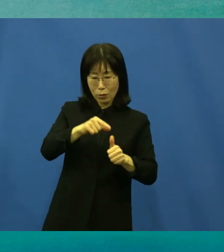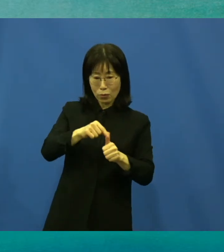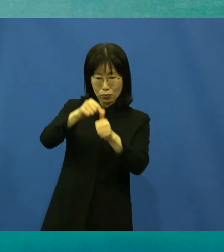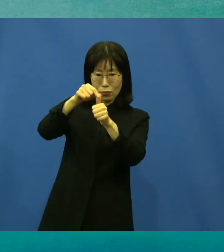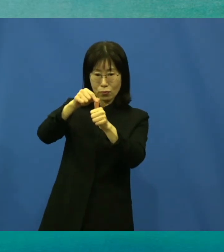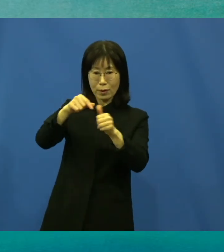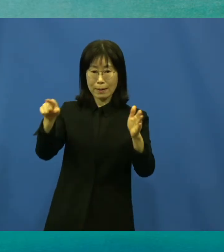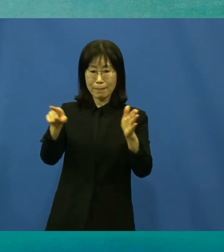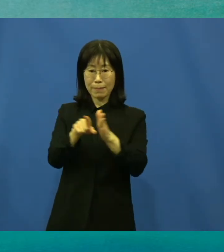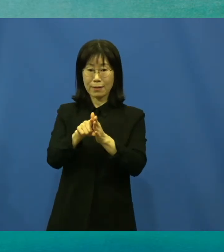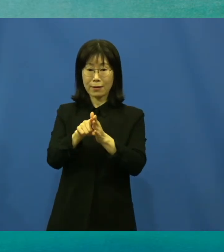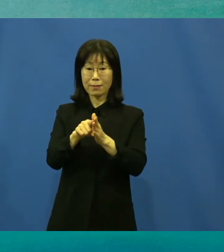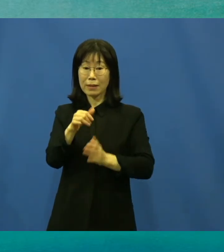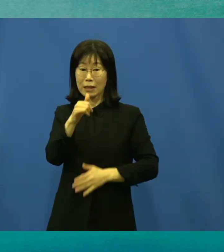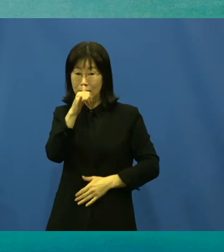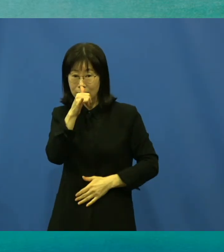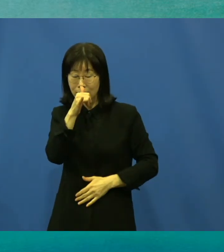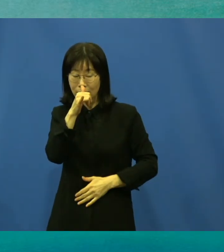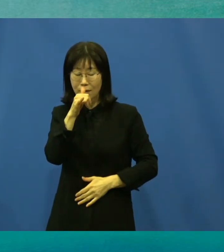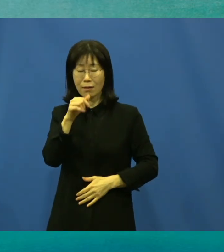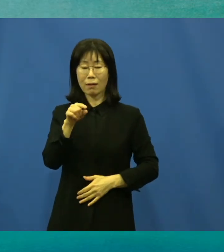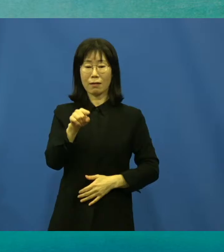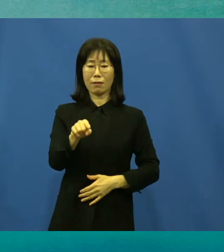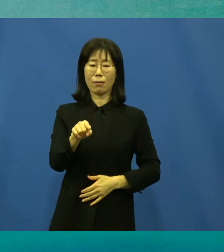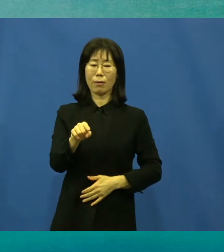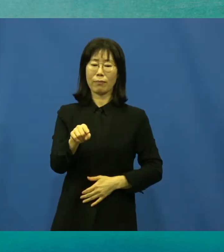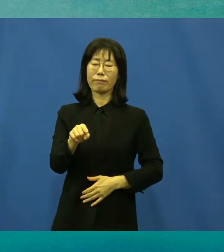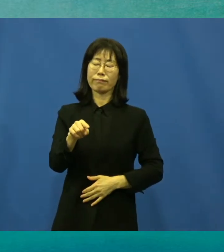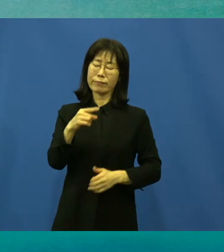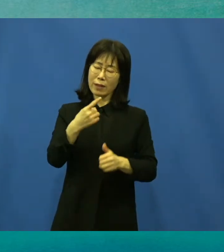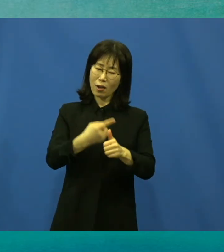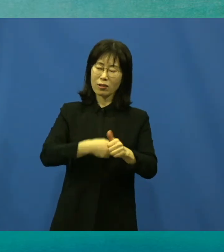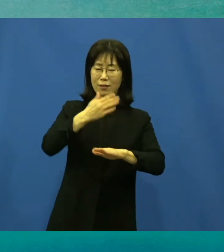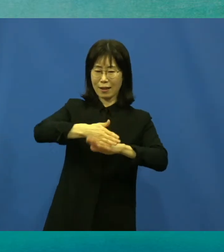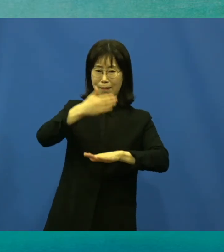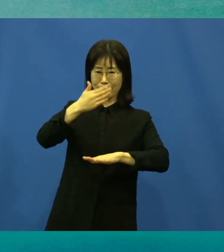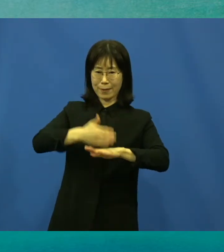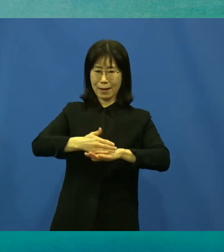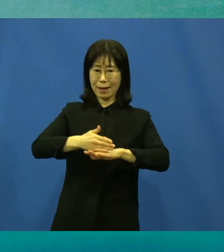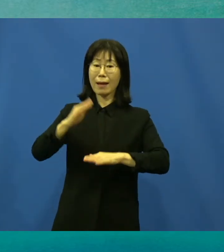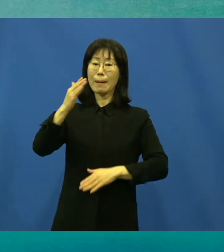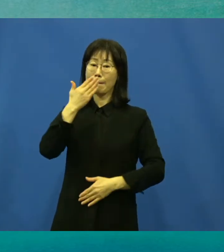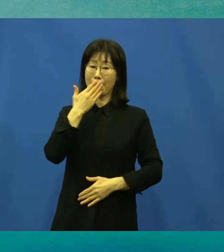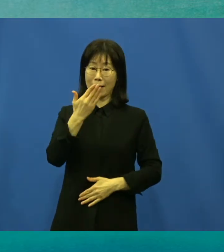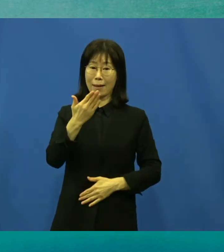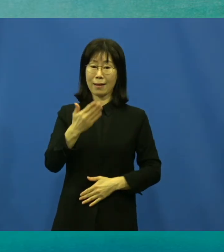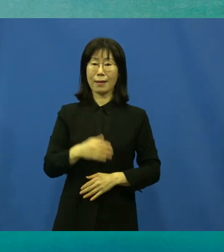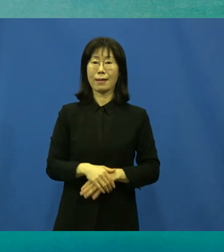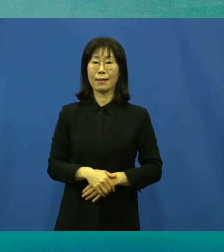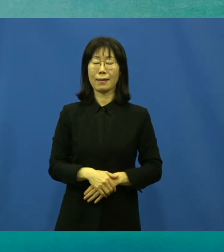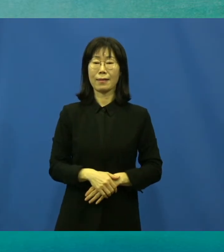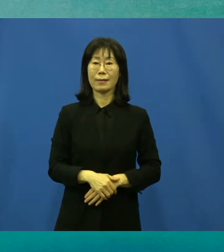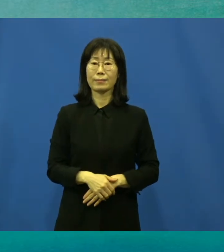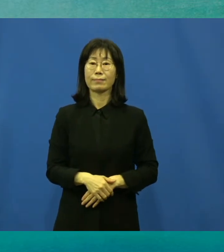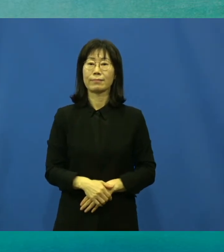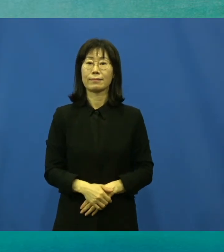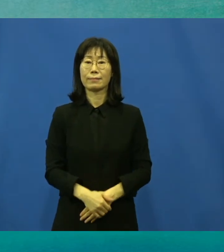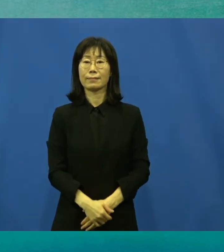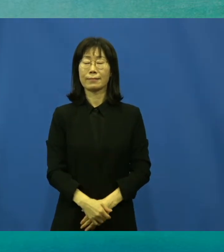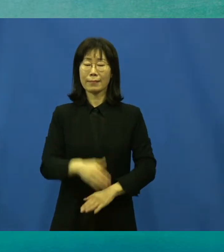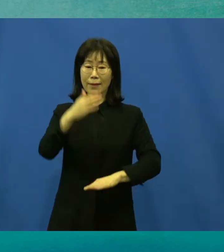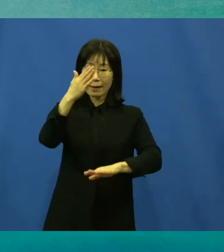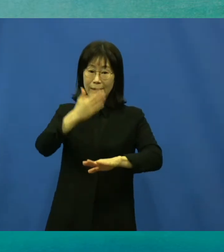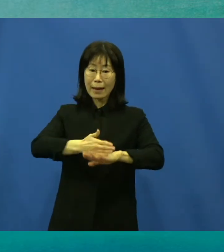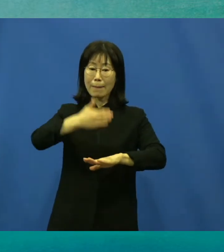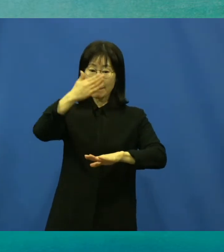내가 당한 어떤 일 속에서도 우리는 감사할 수가 있습니다. 여러분, 감사하는 걸 통하여 무엇을 보여주는 겁니까?